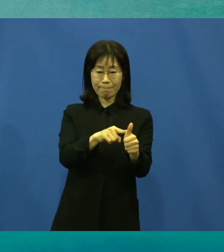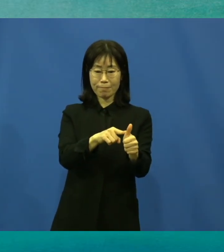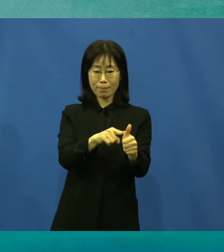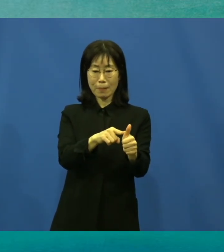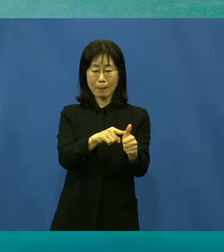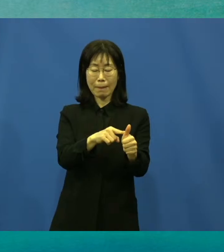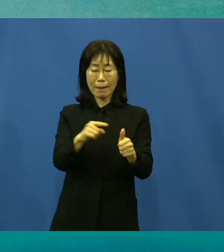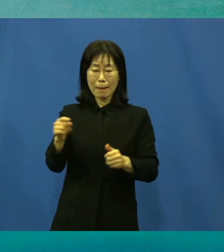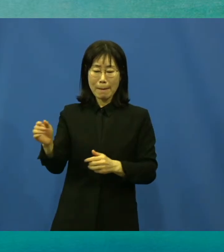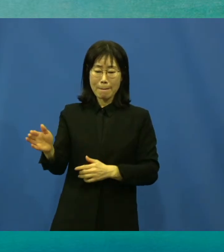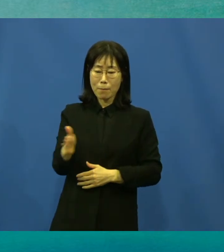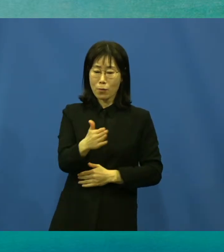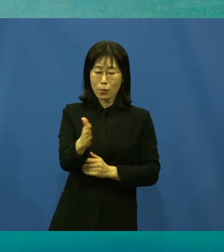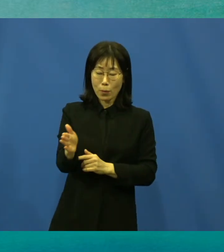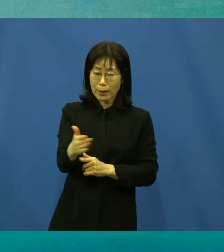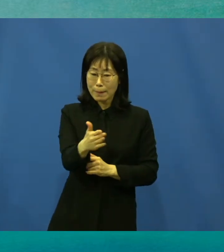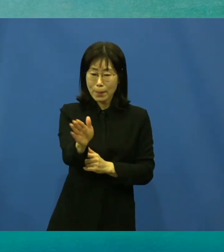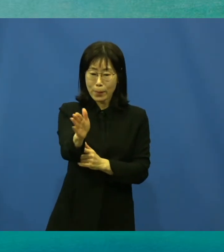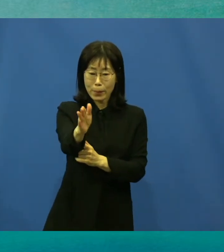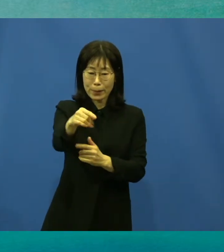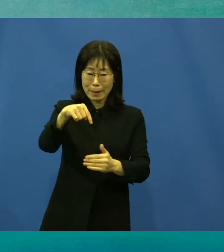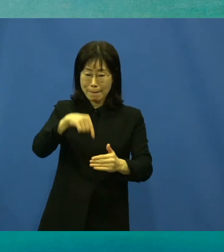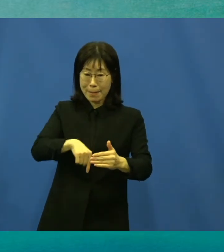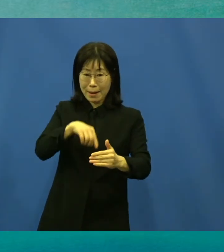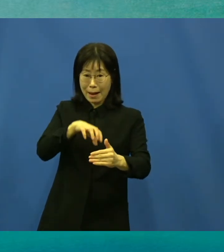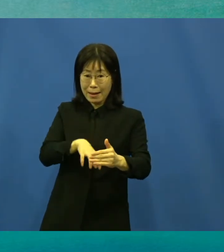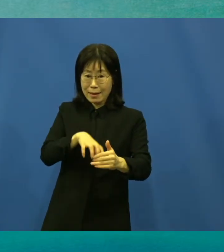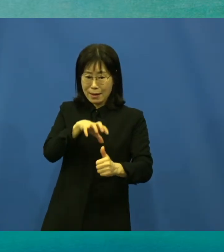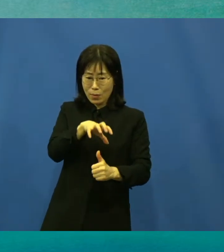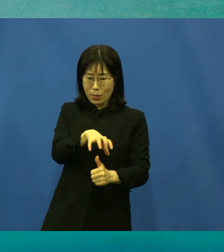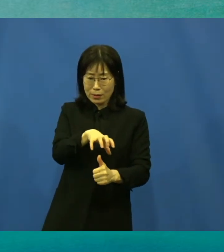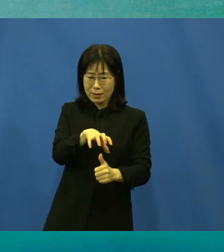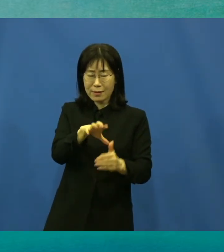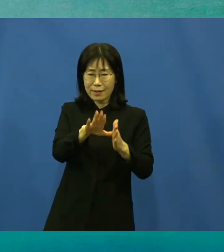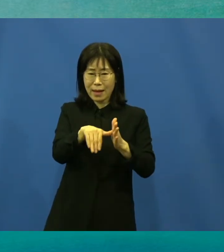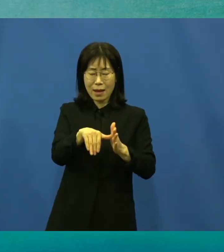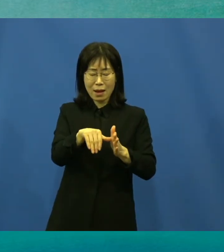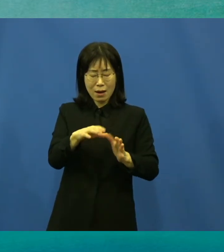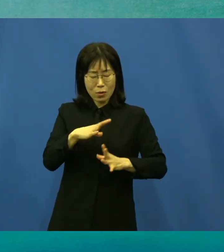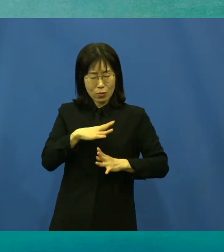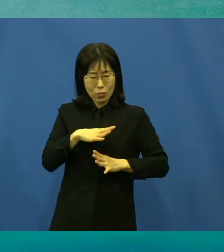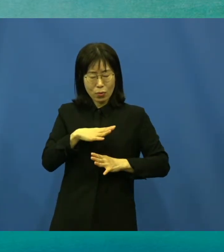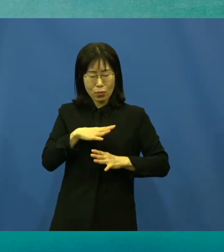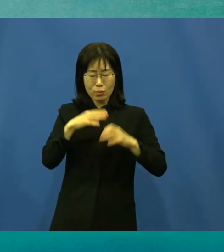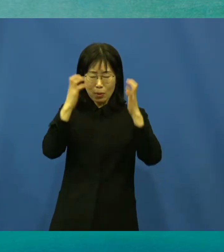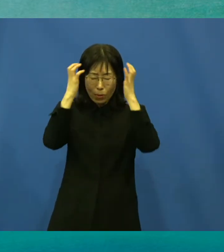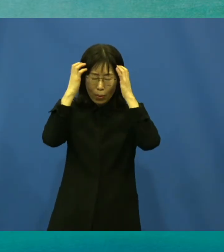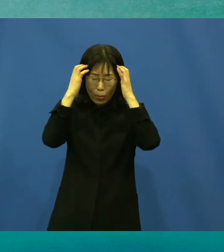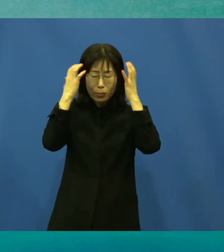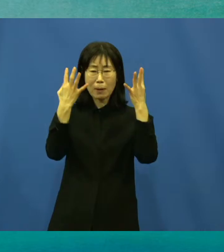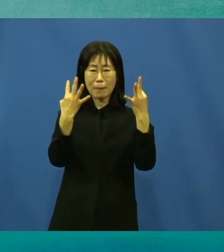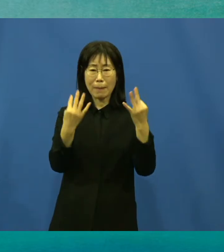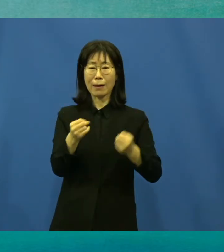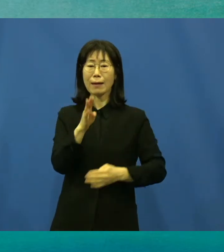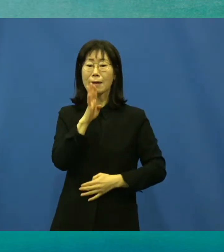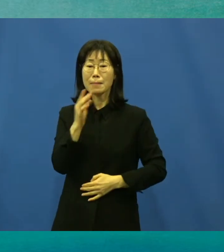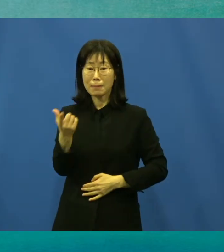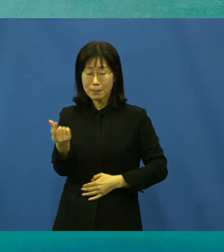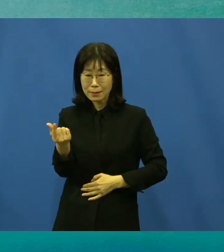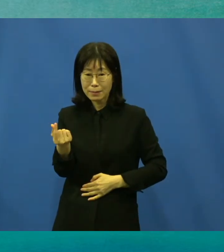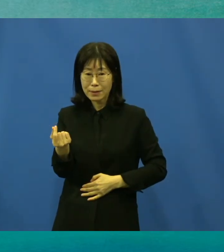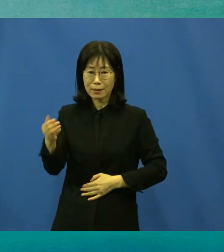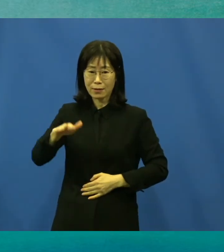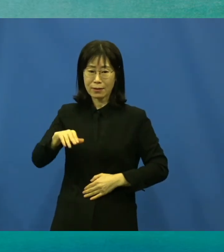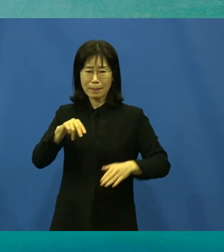않습니다. 고통에 직면하고 있습니다. 많은 경우에 자신이 당한 고통에 직면하고 싶어